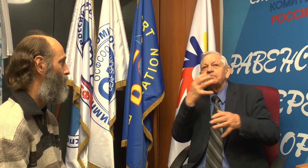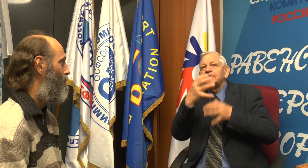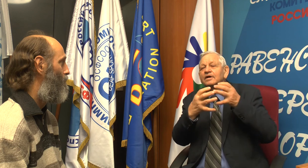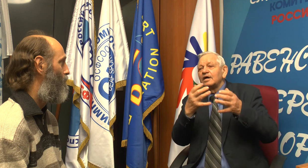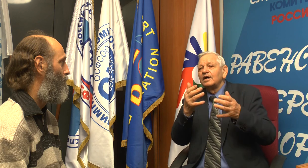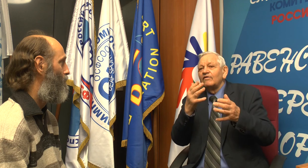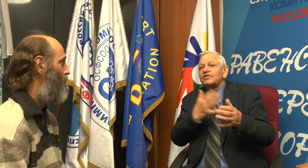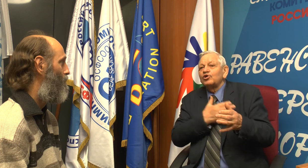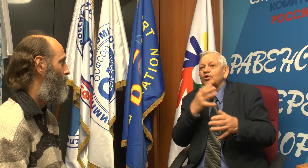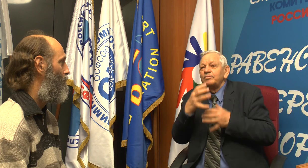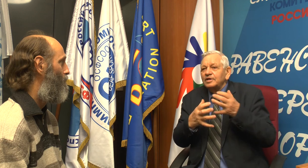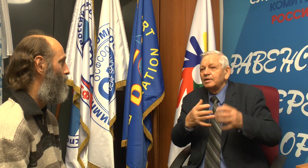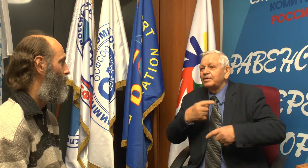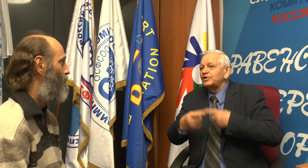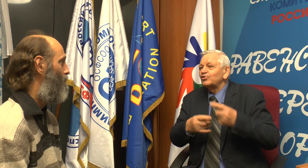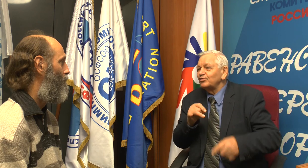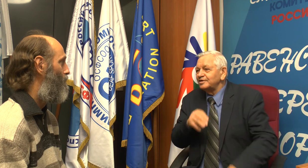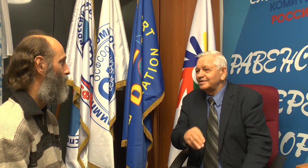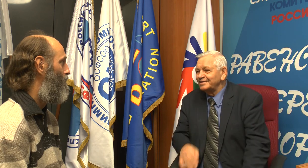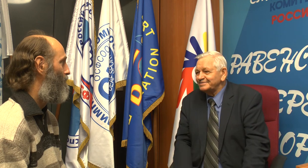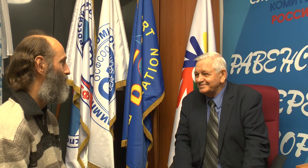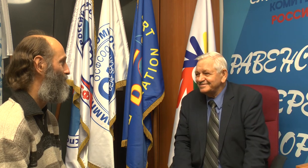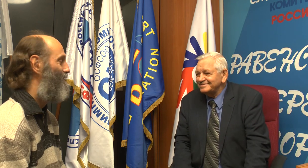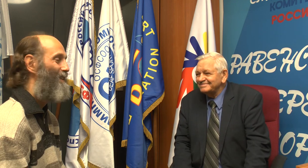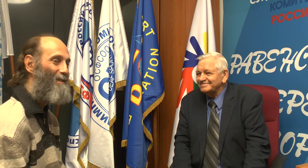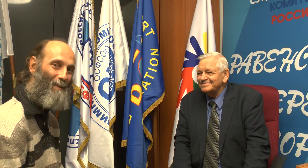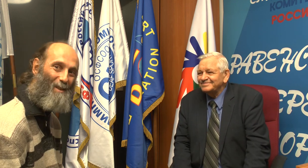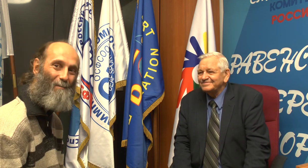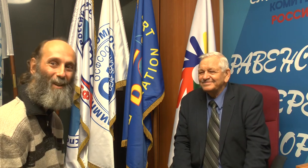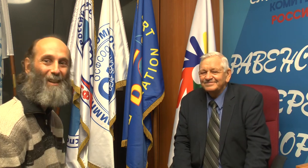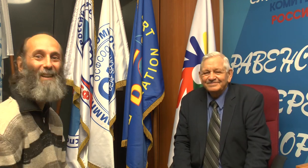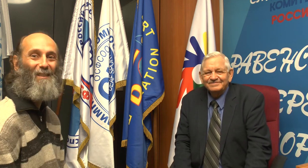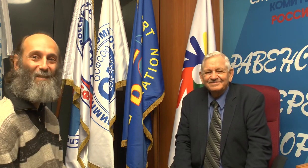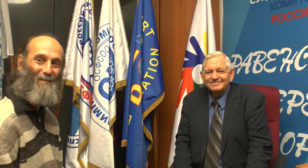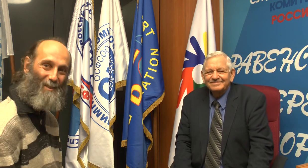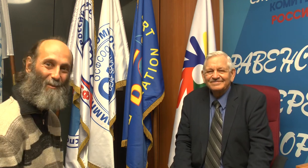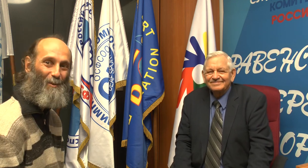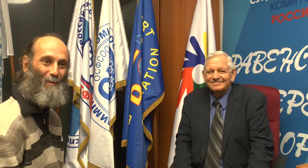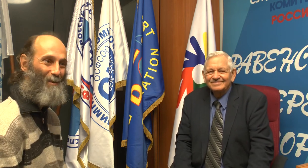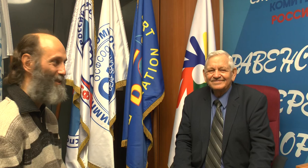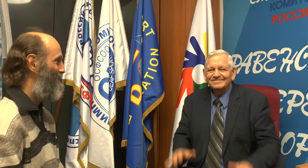в нашем мире происходит. Спасибо. Всего доброго.